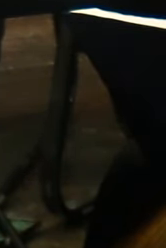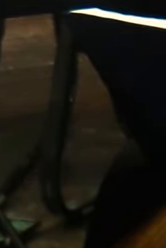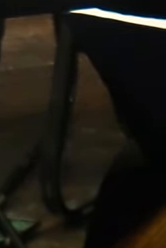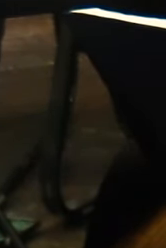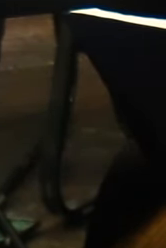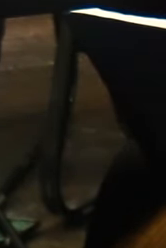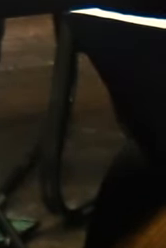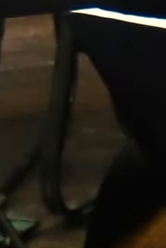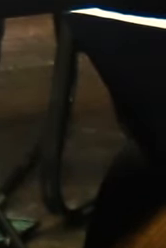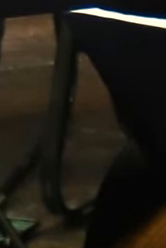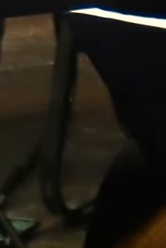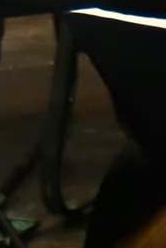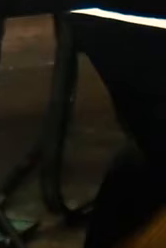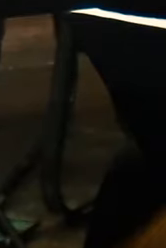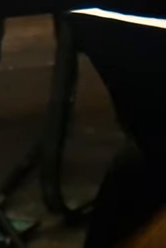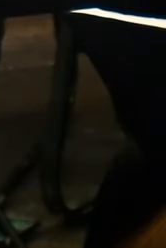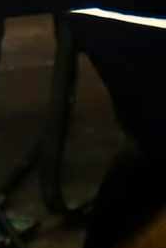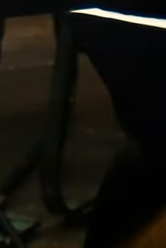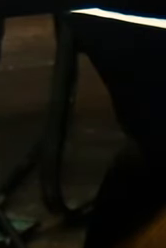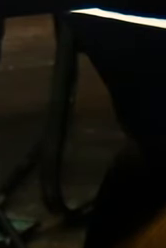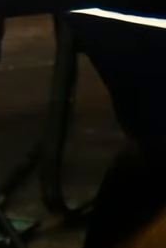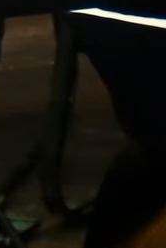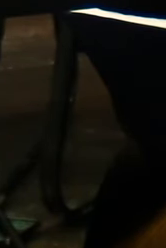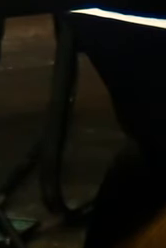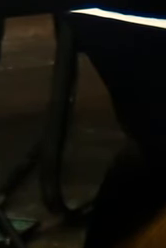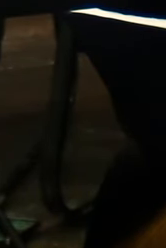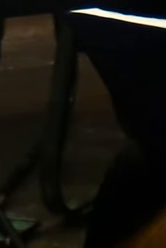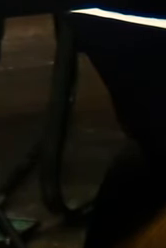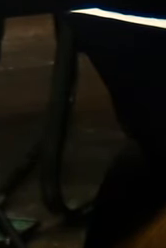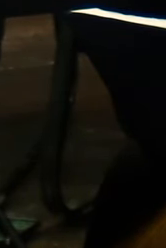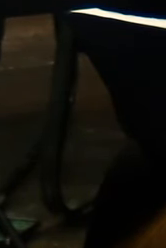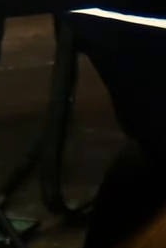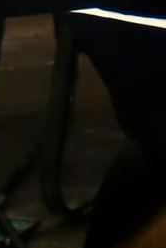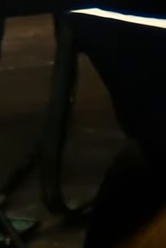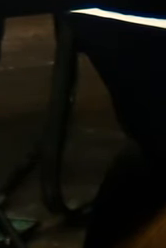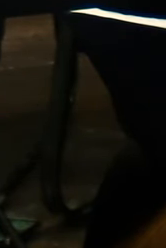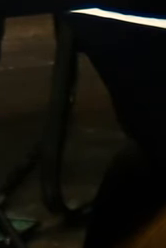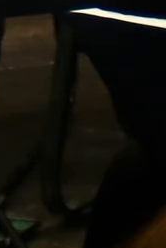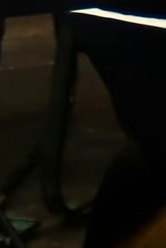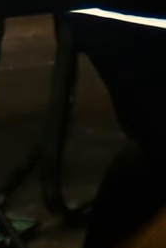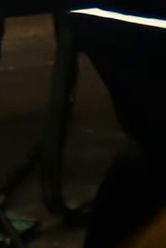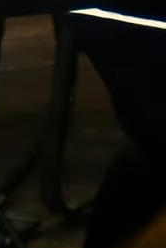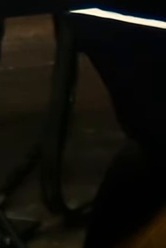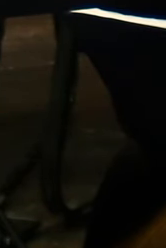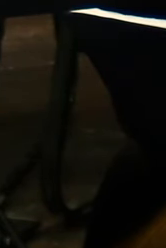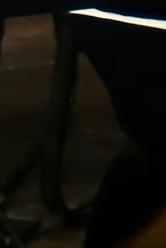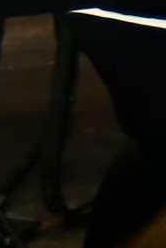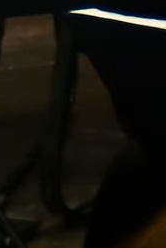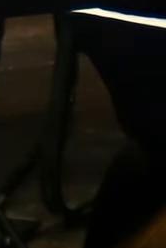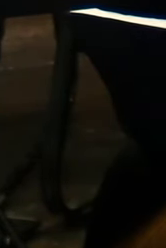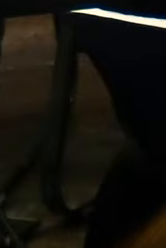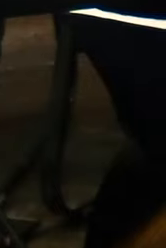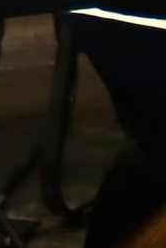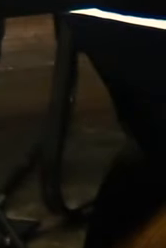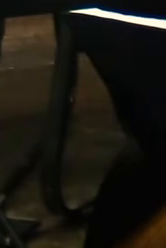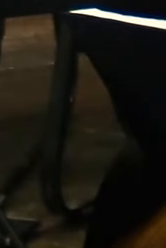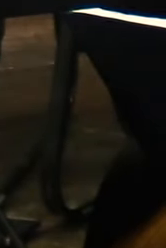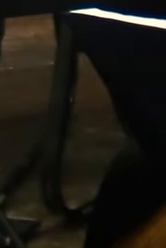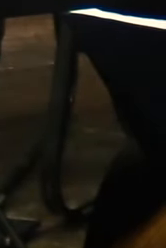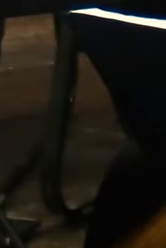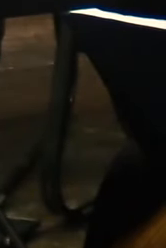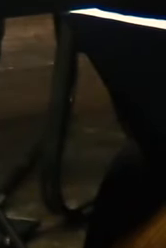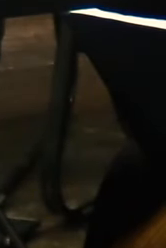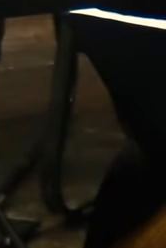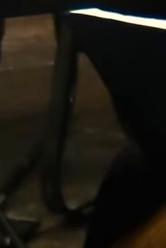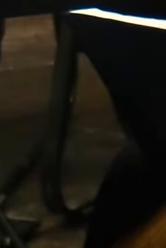com você. Ele falou: não, vem cá, vamos dar um jeito, vamos resolver isso aqui. Professor Márcio, obrigado. Cada um dos professores que trabalharam,